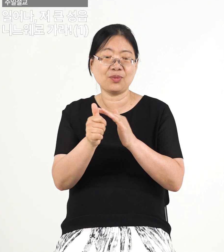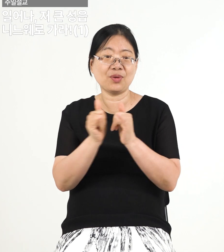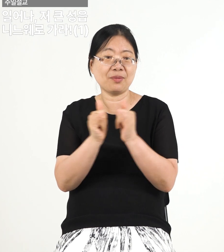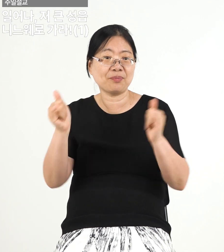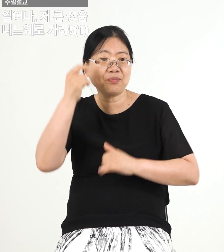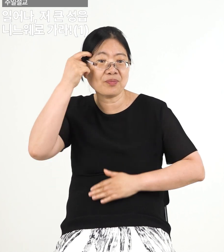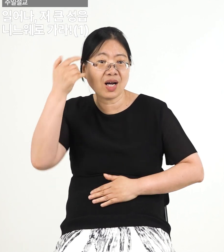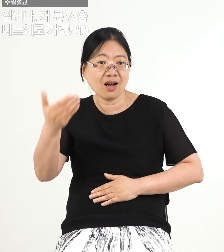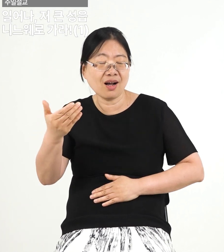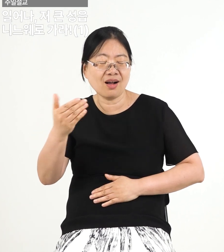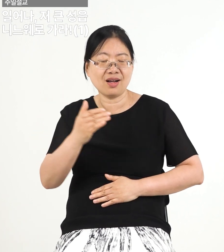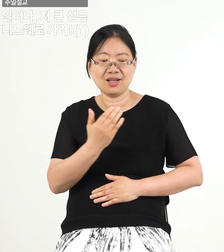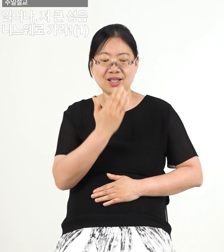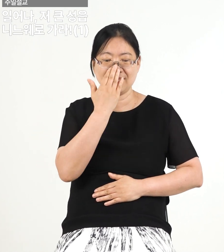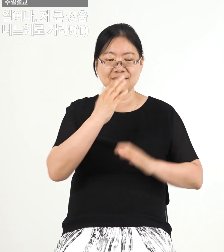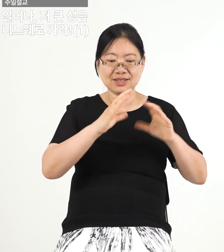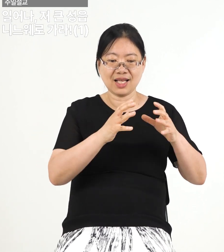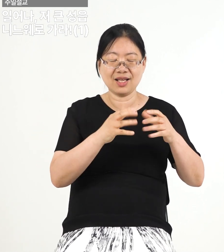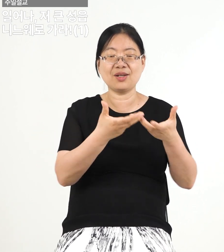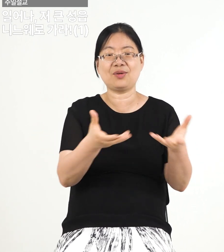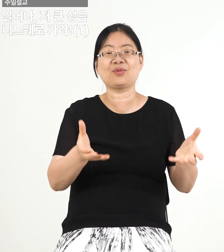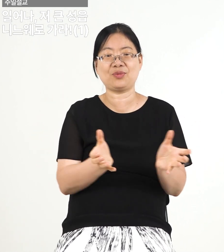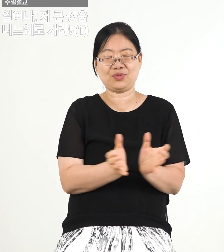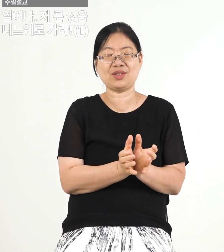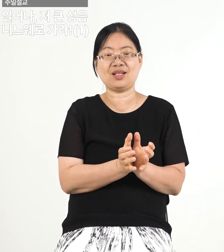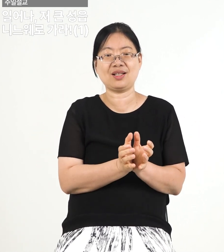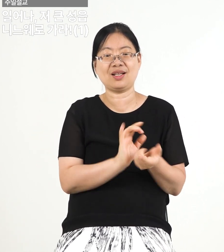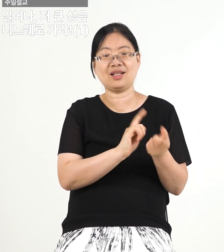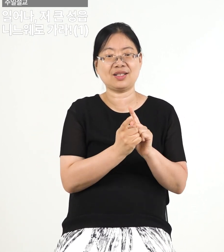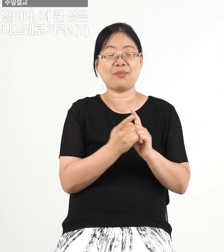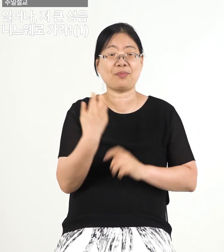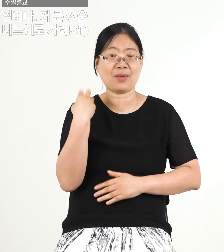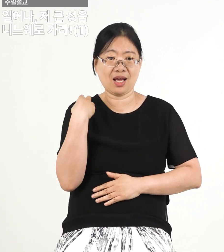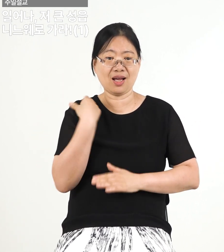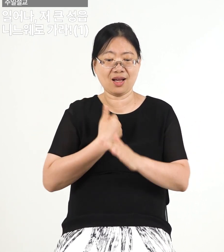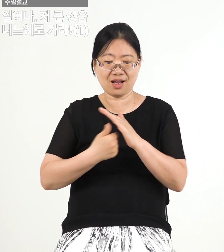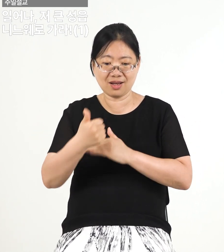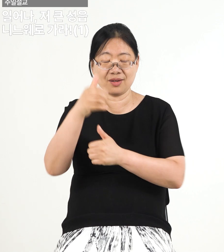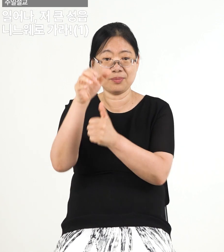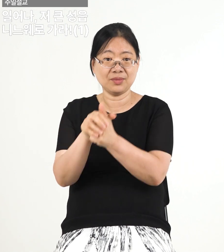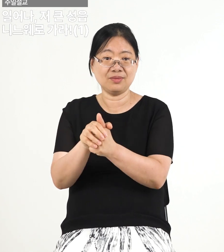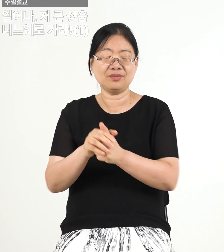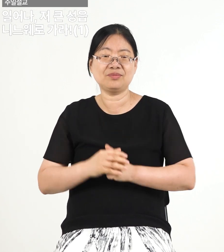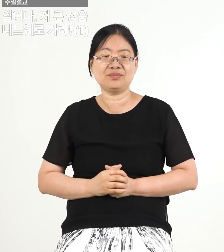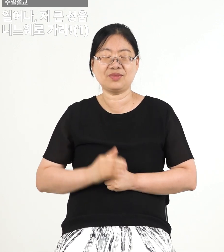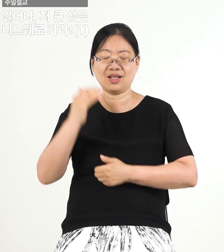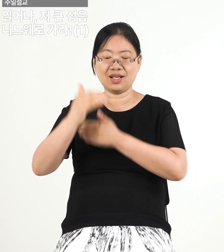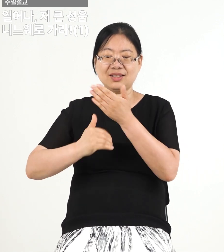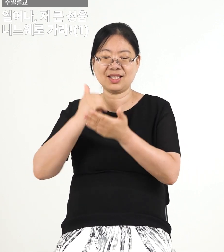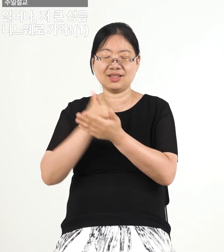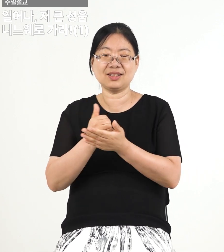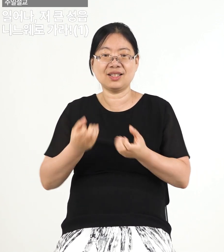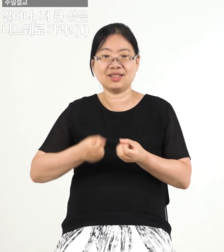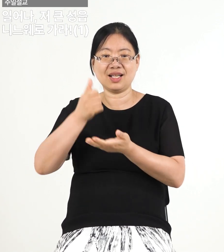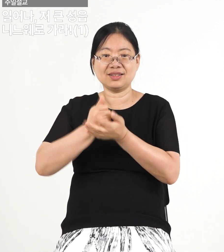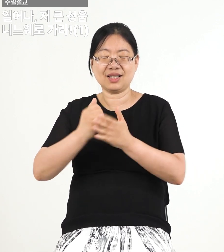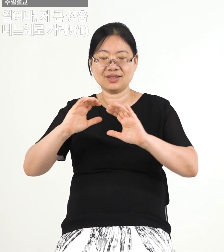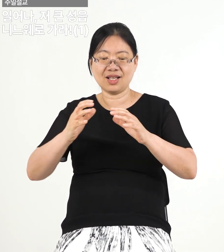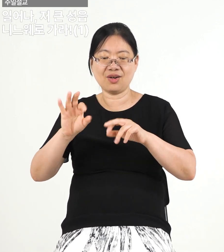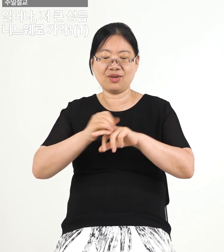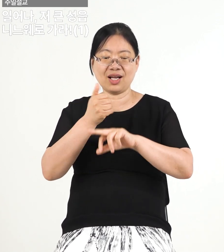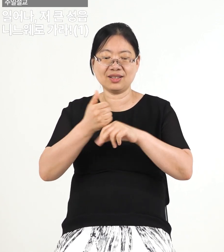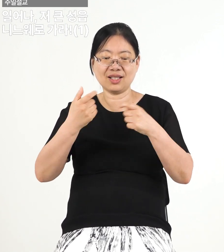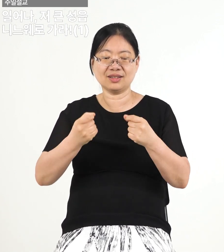요나는 이스라엘 공동체를 대신하는 대표적인 인물이에요. 하나님이 제사장 나라로